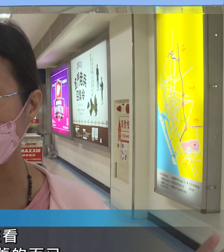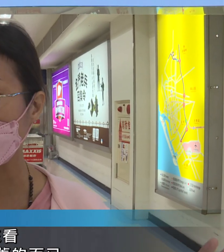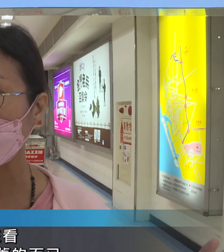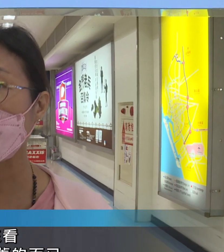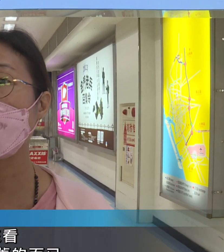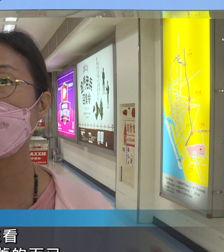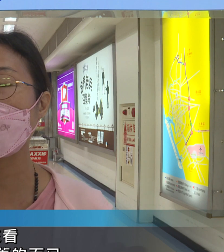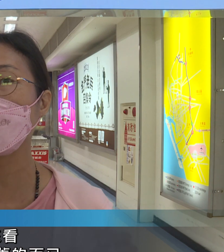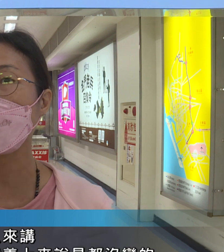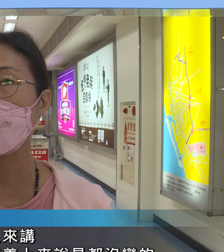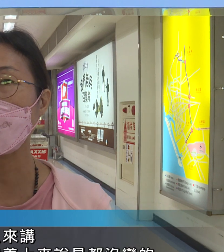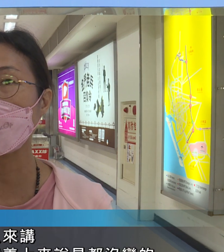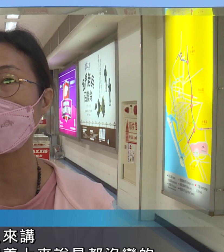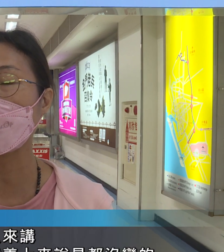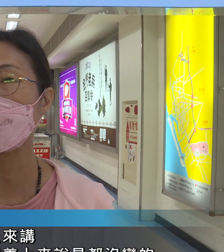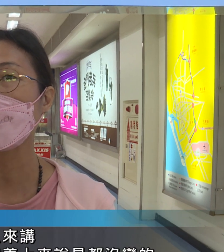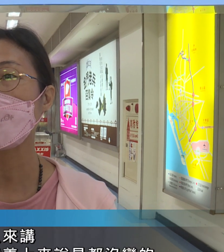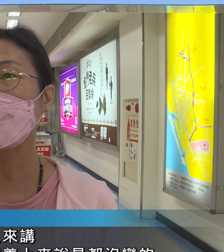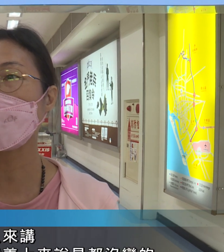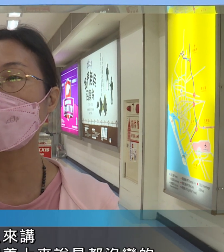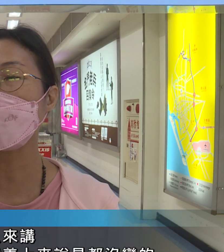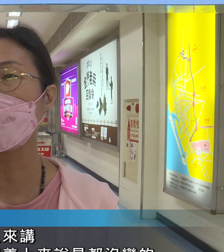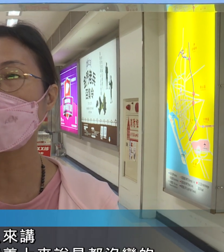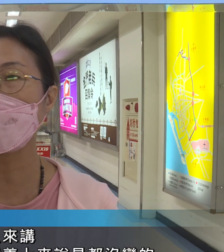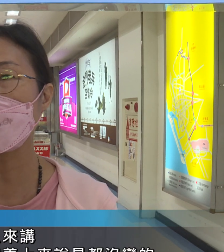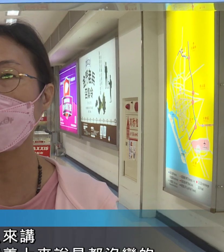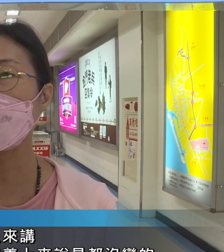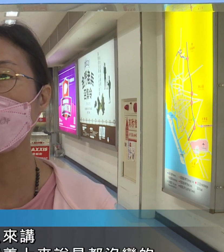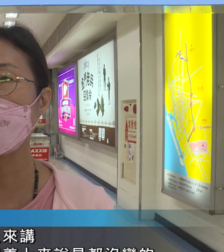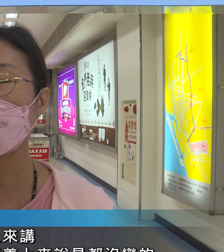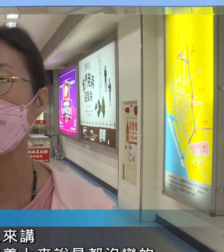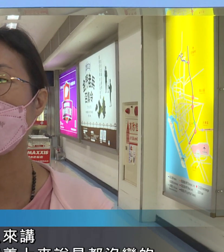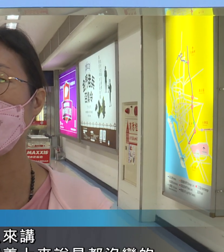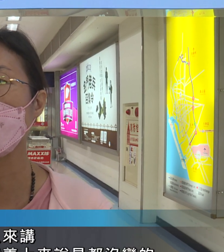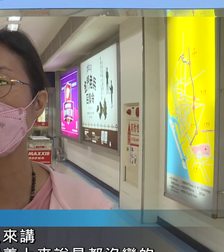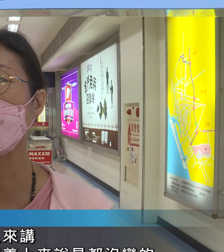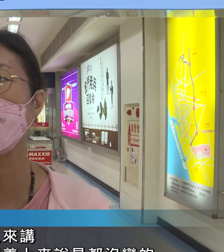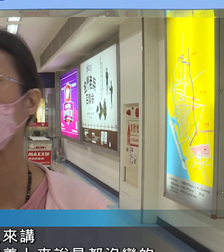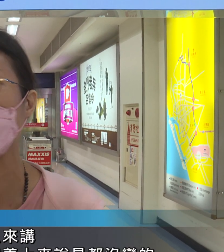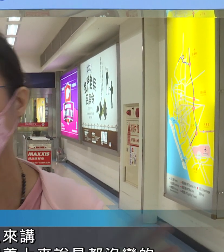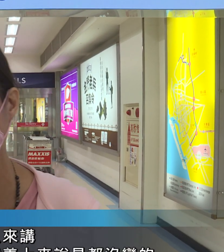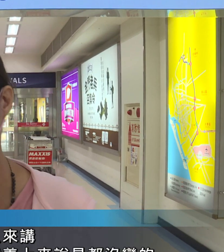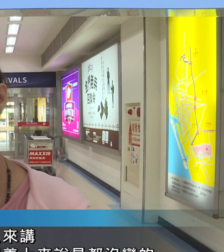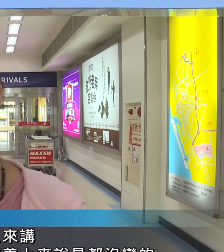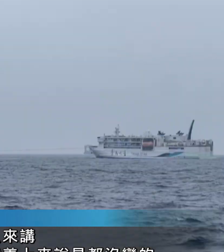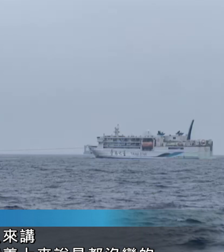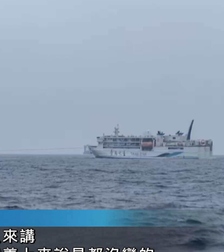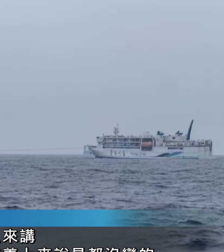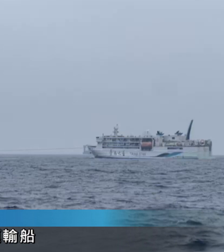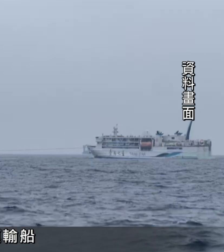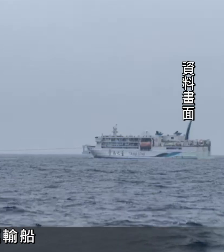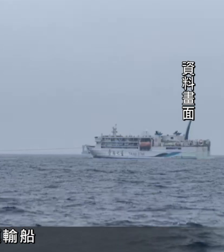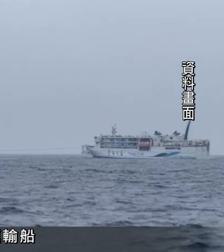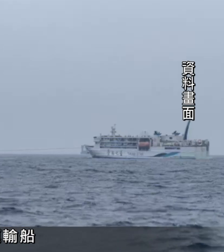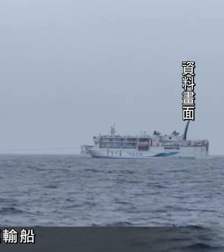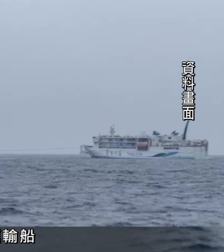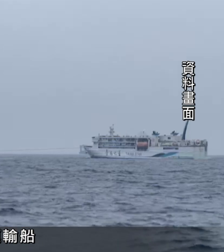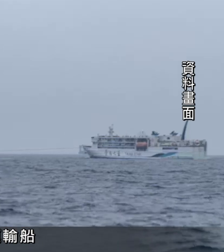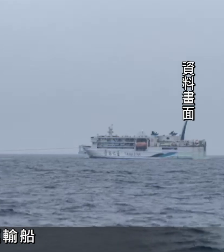而已。但是在对于澎湖来讲，在那个交通上的意义上来说是都没变的。 同样是离岛交通运输船，台马